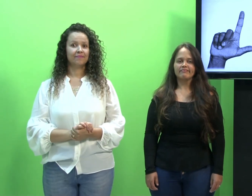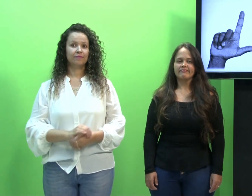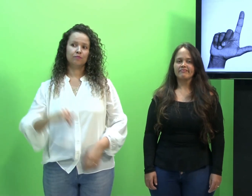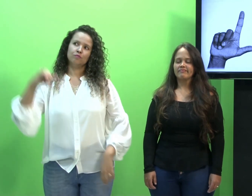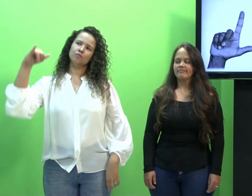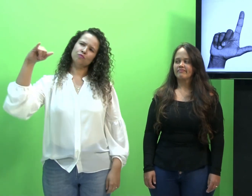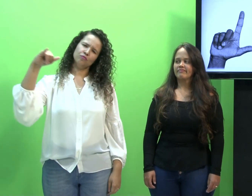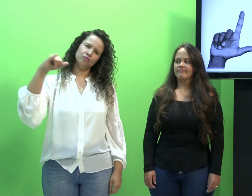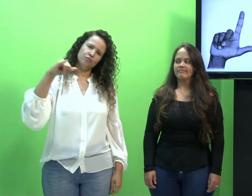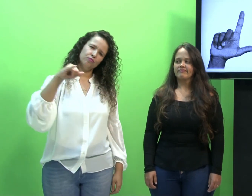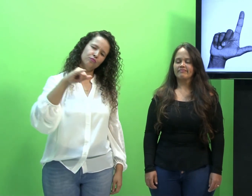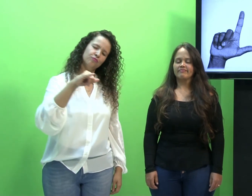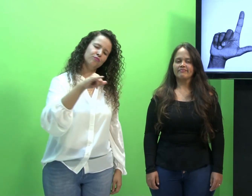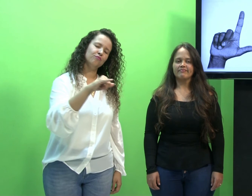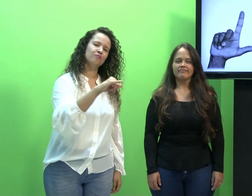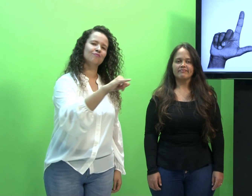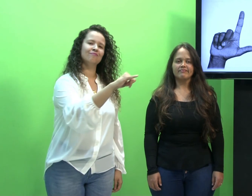Andar de avião.